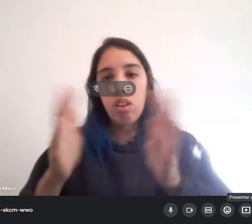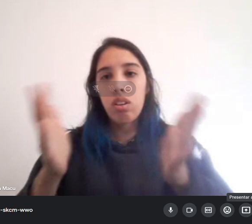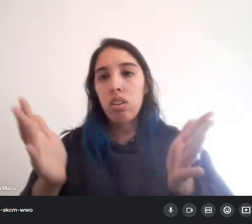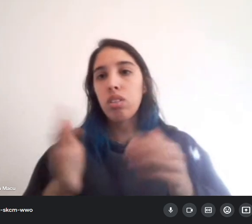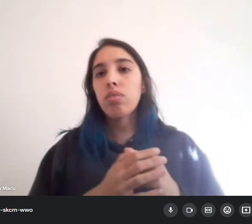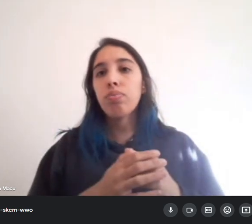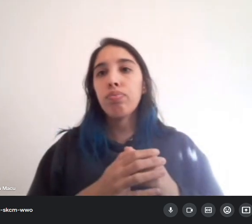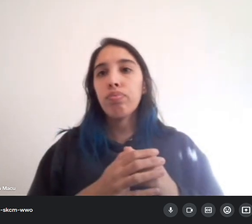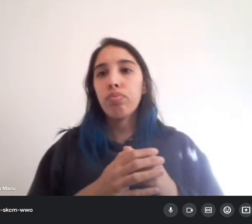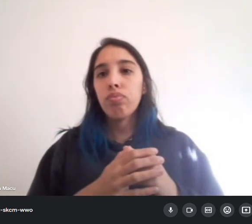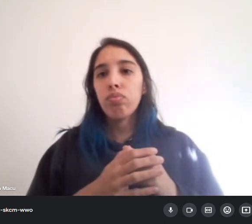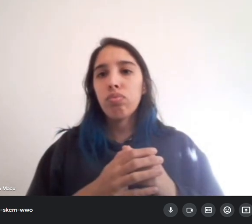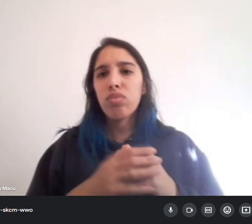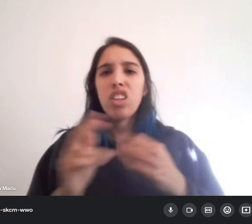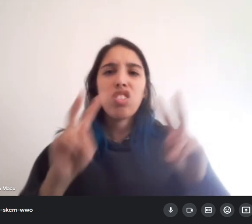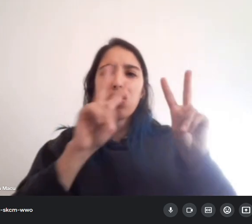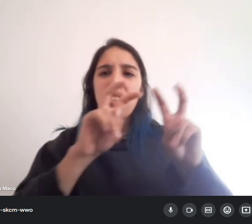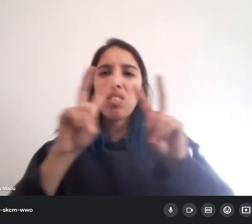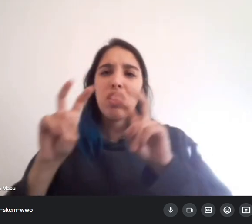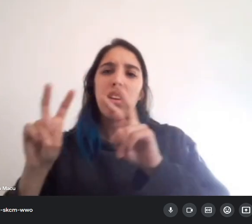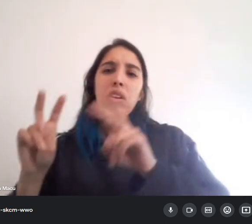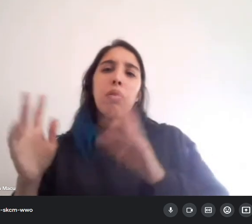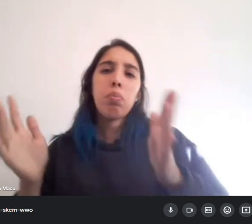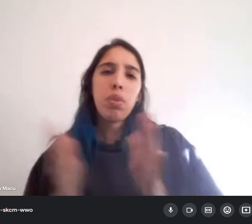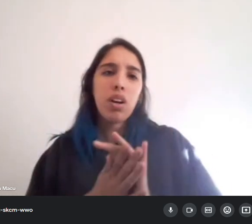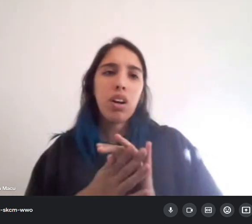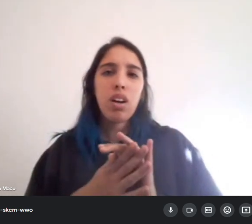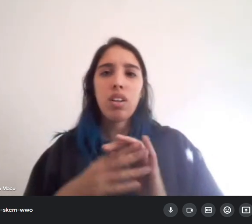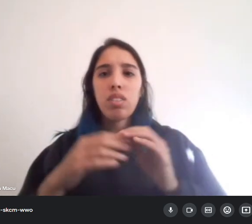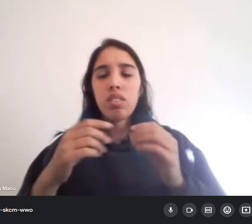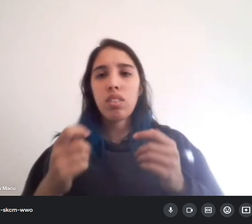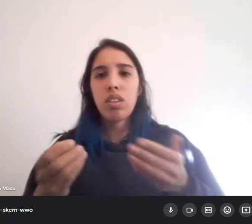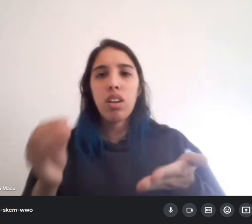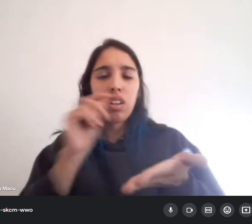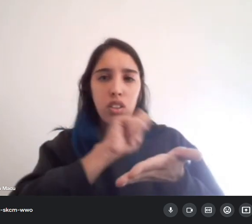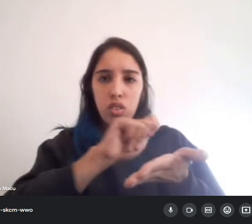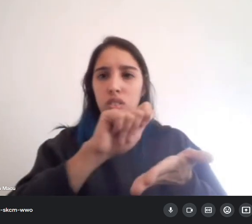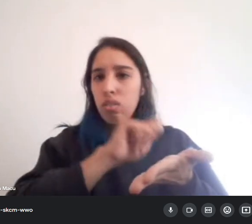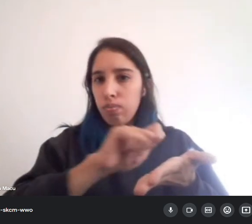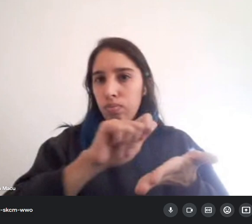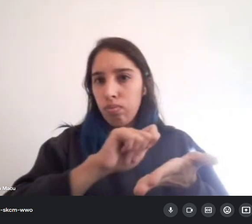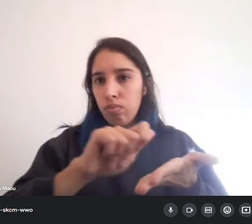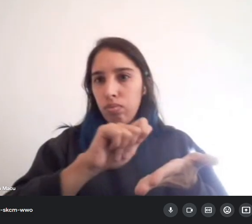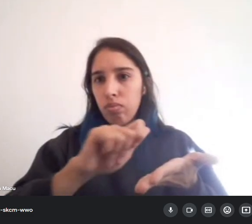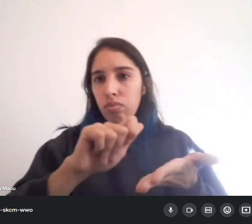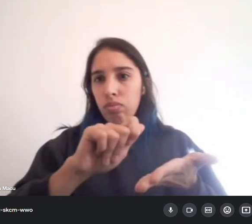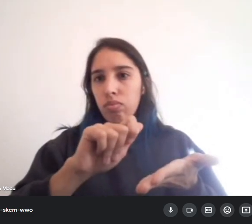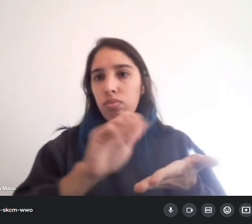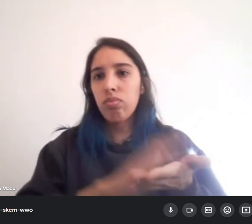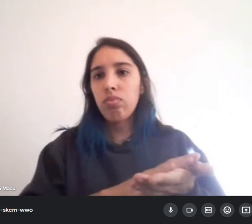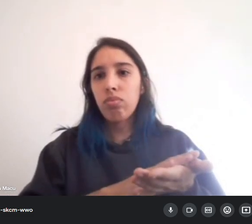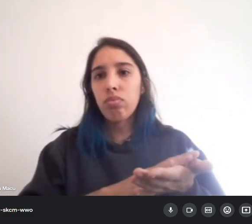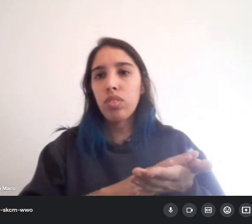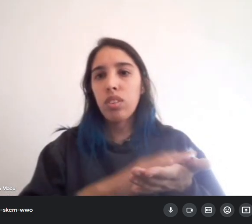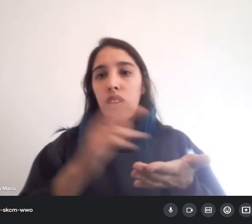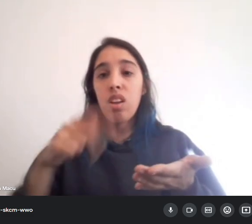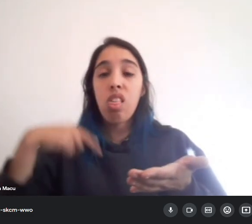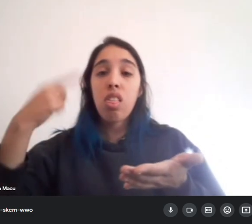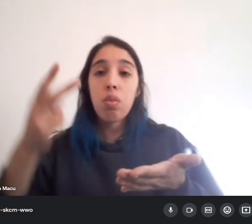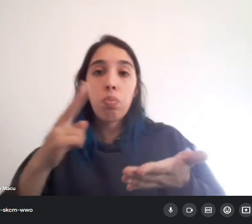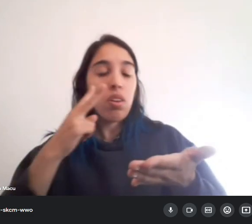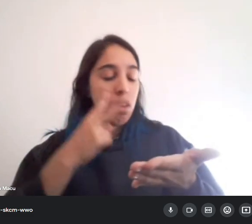repitiendo, ¿sí? Anótenlas y ténganlas a mano y denle una mirada a sus propios